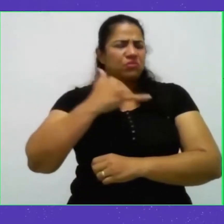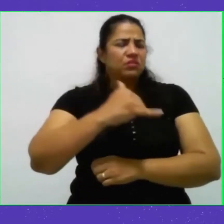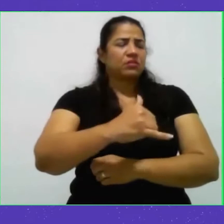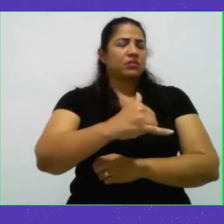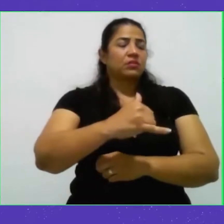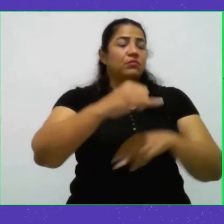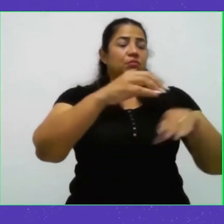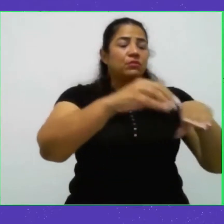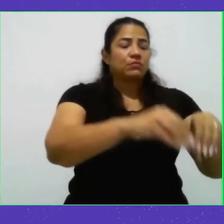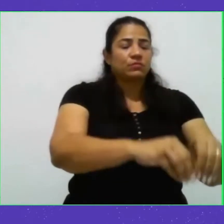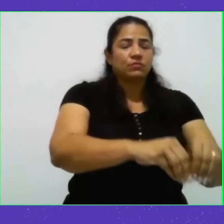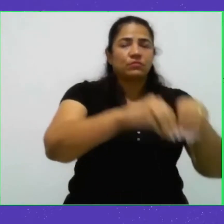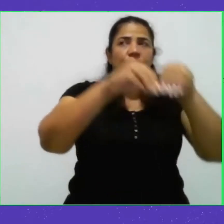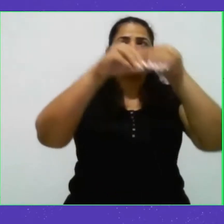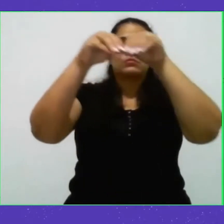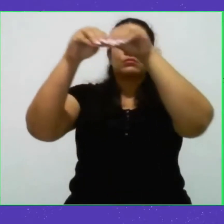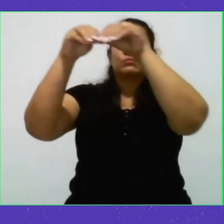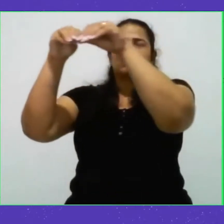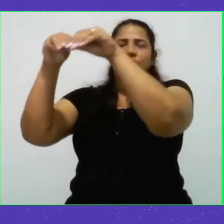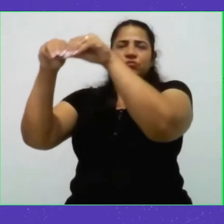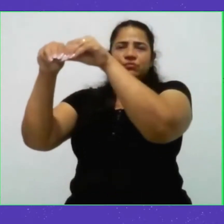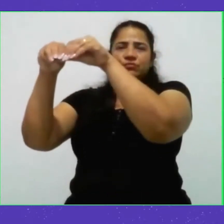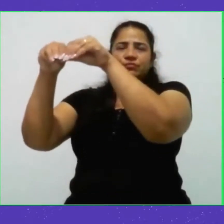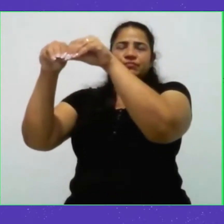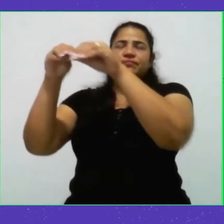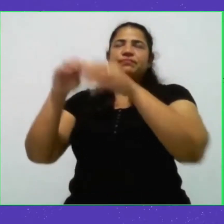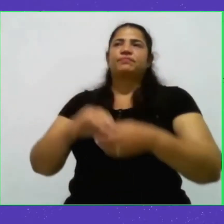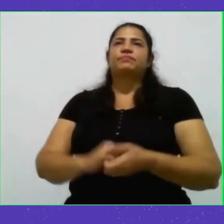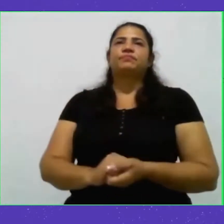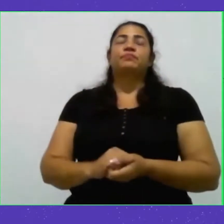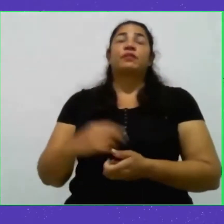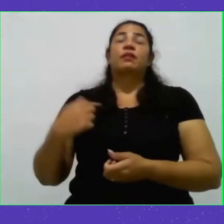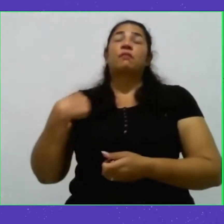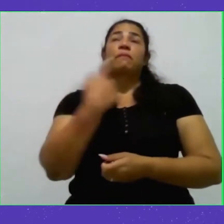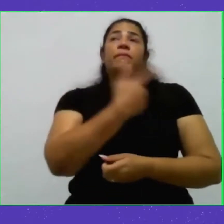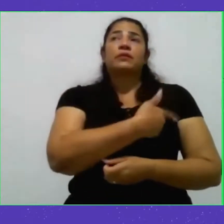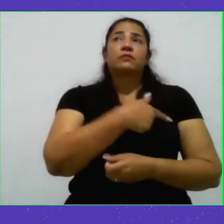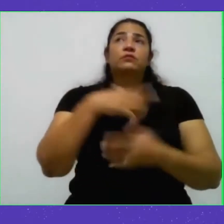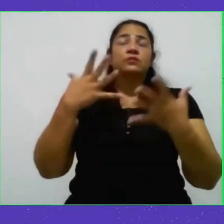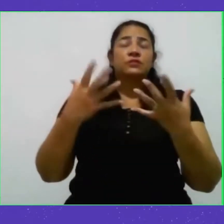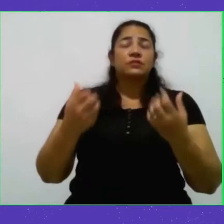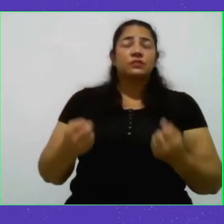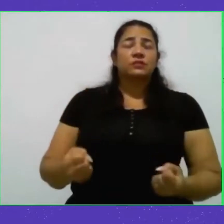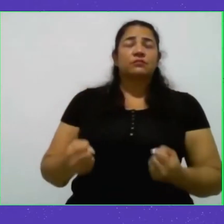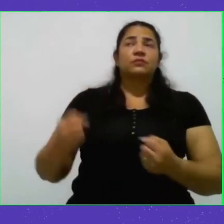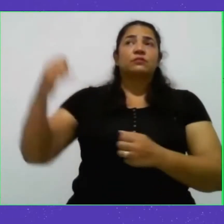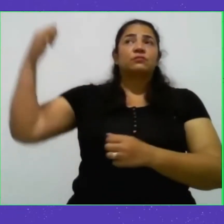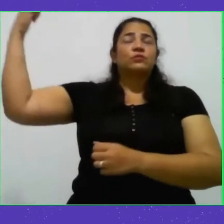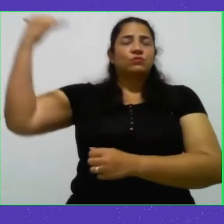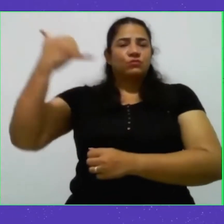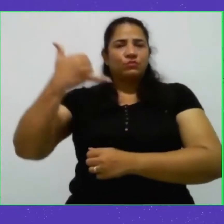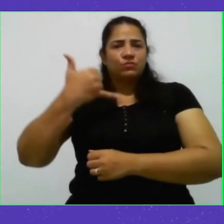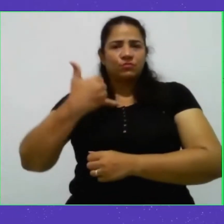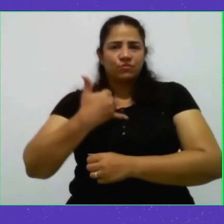para uma posição superior. Para nós ouvirmos o Senhor, né, essa palavra que